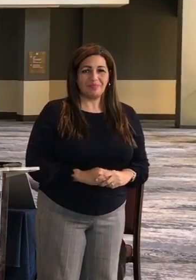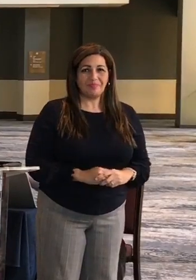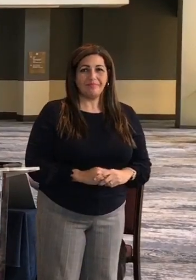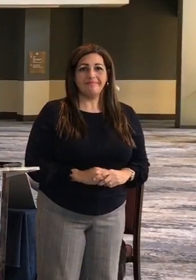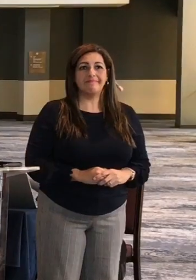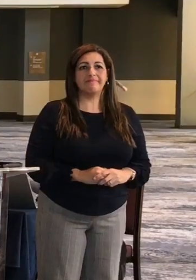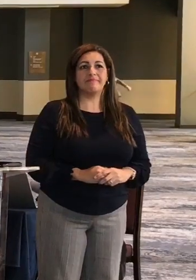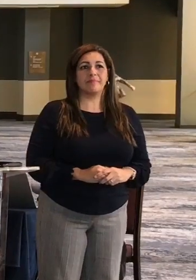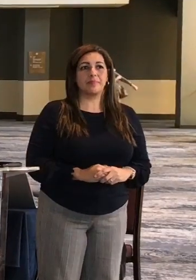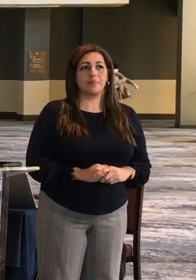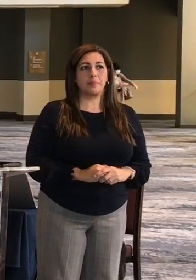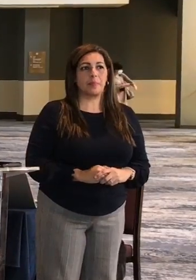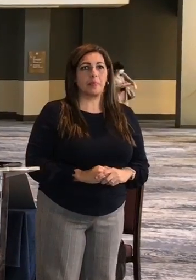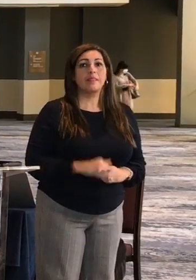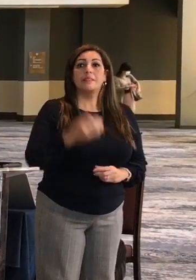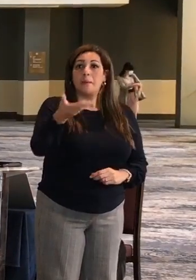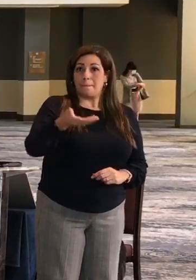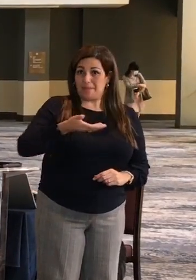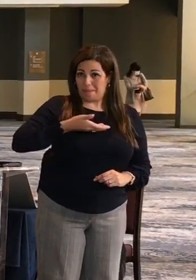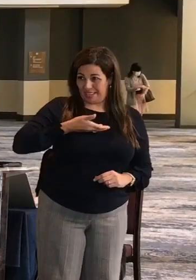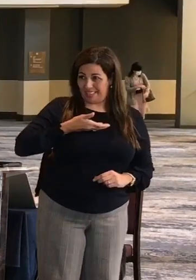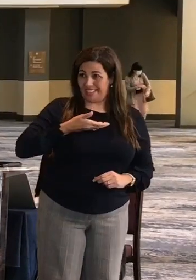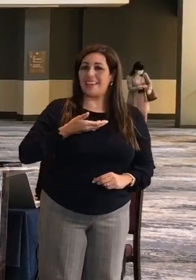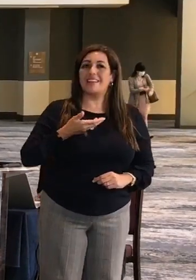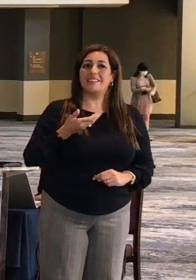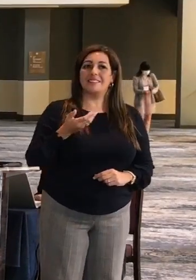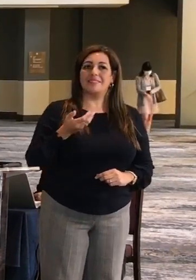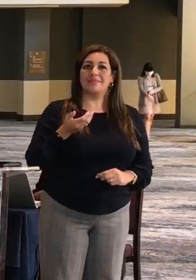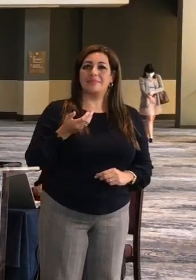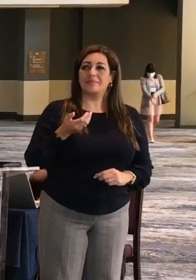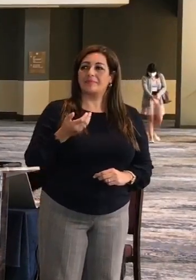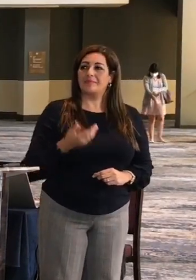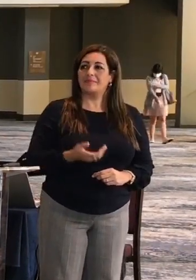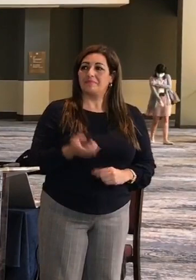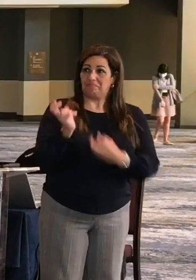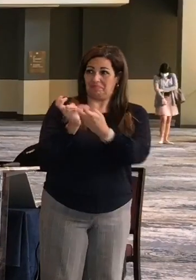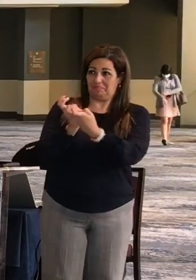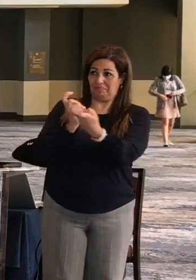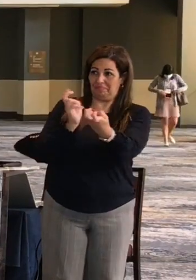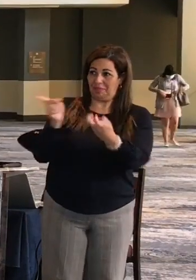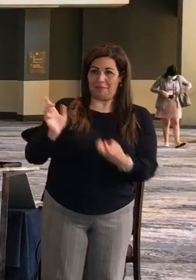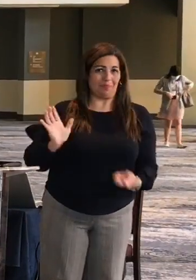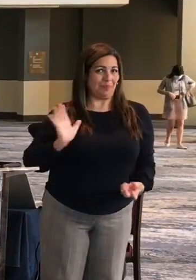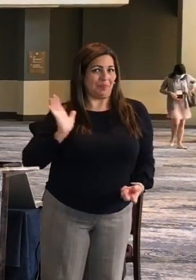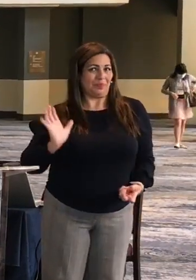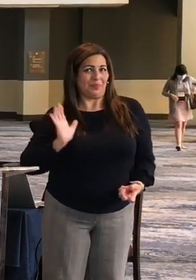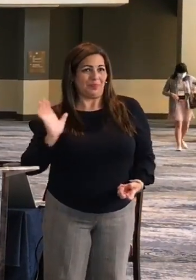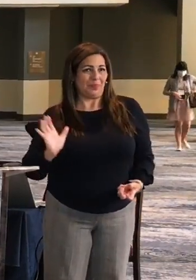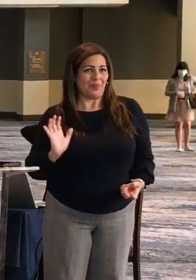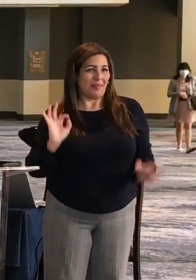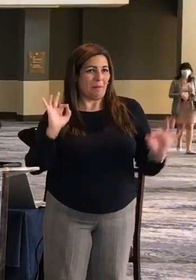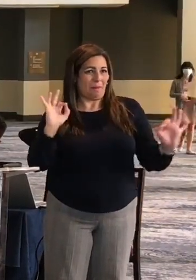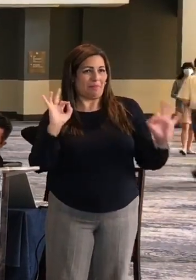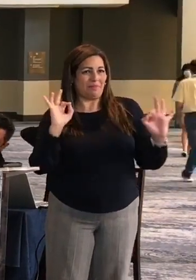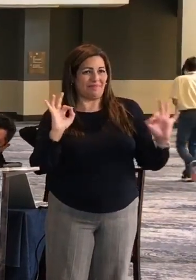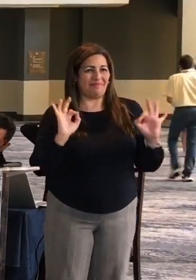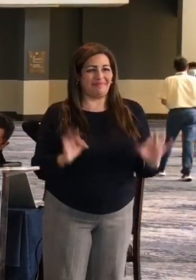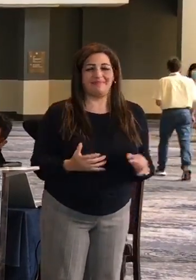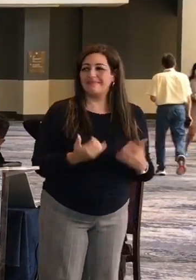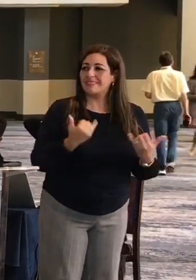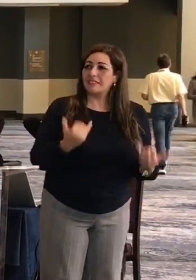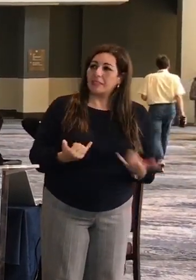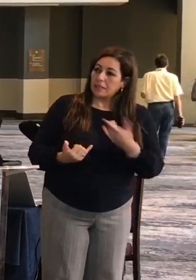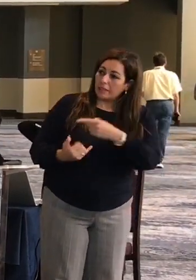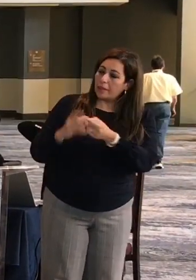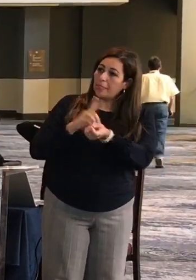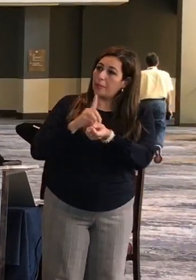quiero darles la bienvenida, ¿verdad?, a este panel de lujo que tenemos aquí en el día de hoy. Con nosotros se encuentra